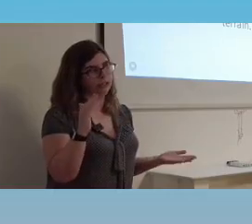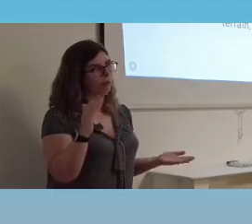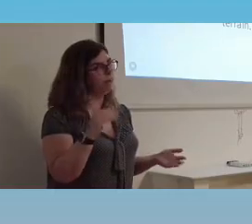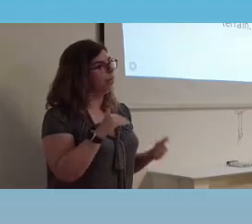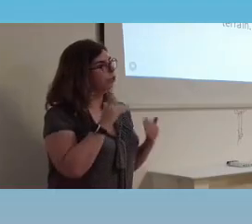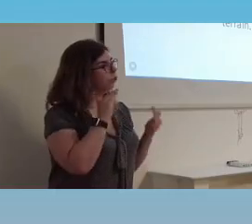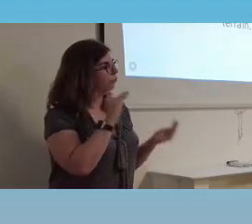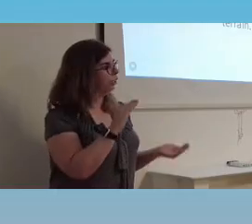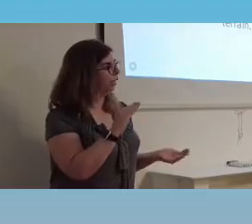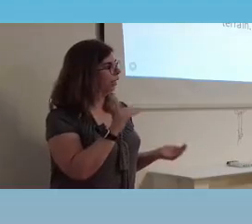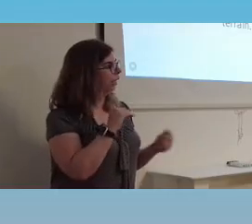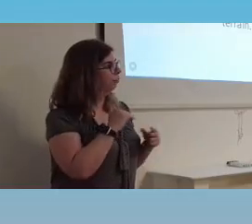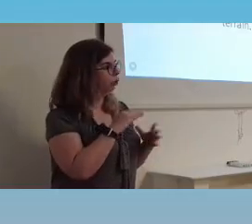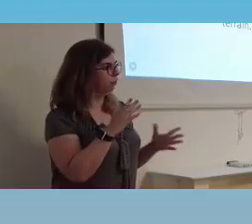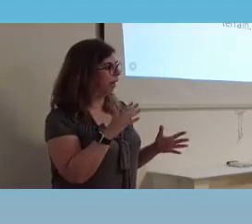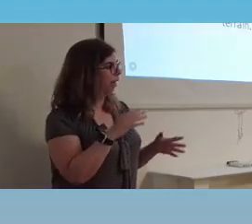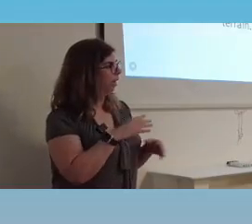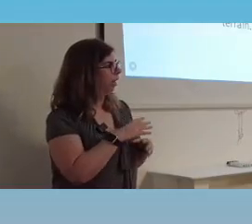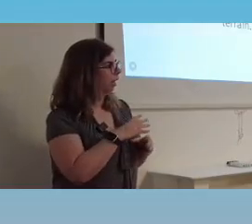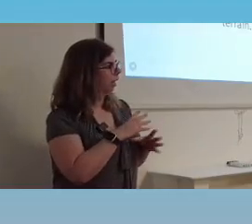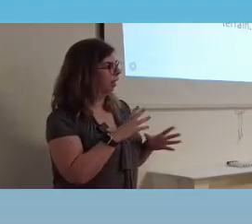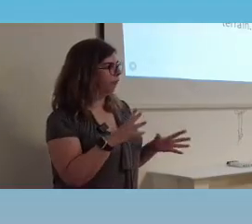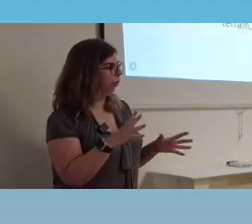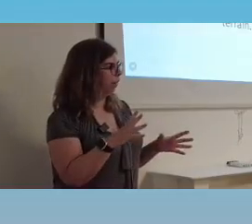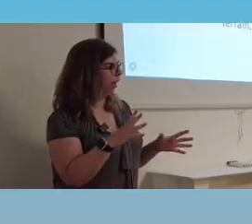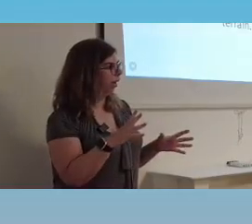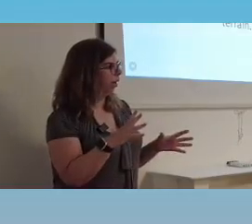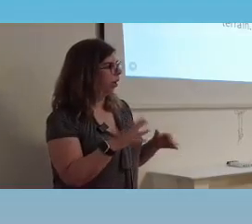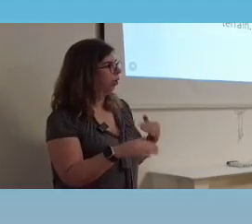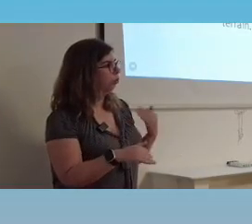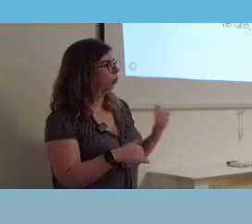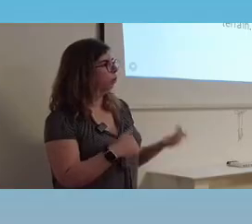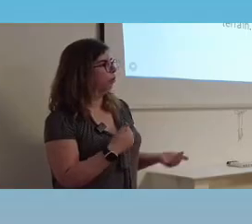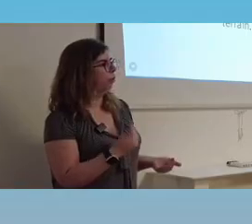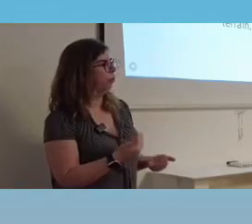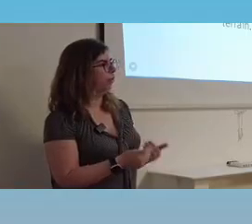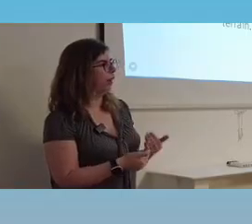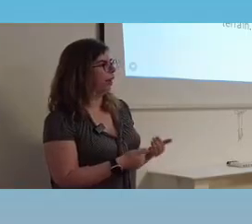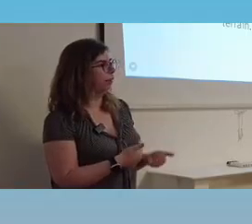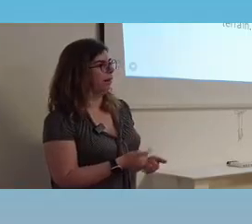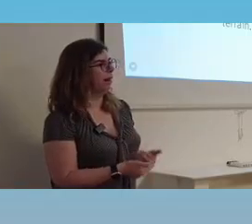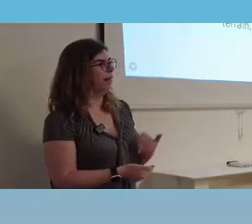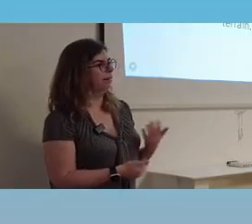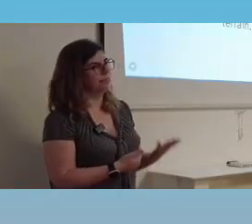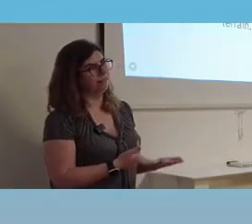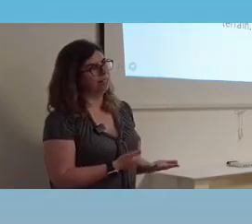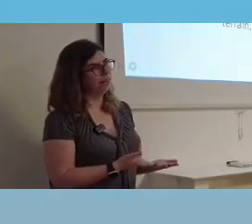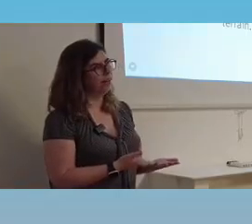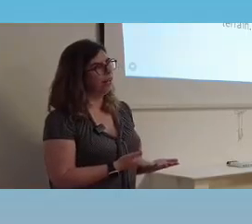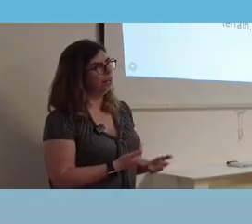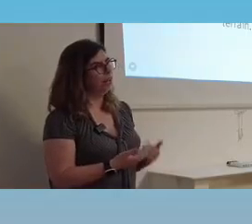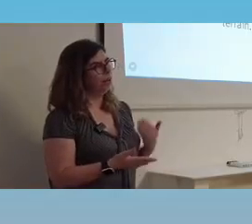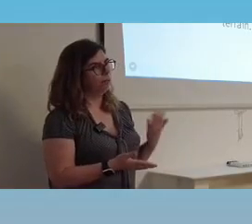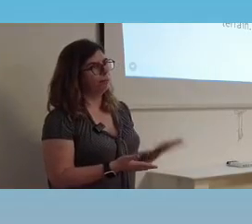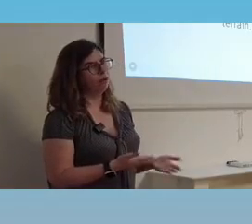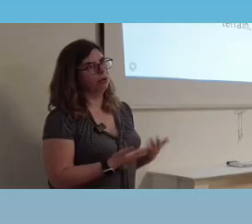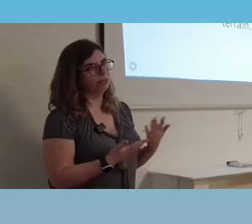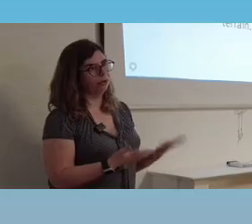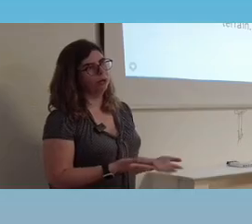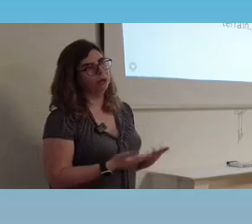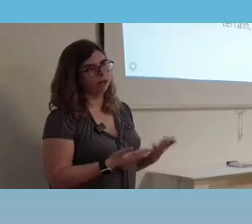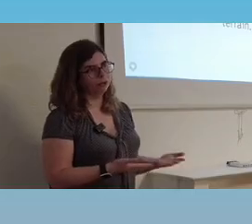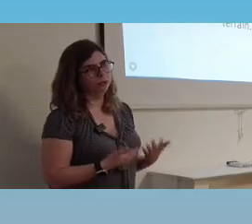sur les sites web sont figés. Ils ne bougent pas, ils n'évoluent pas. Donc, on peut faire appel à ces avatars-là